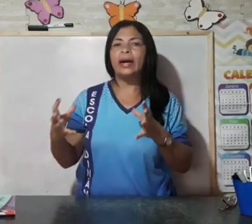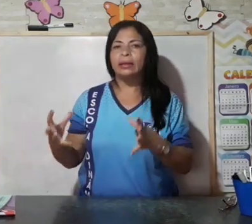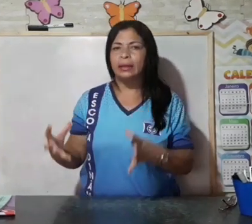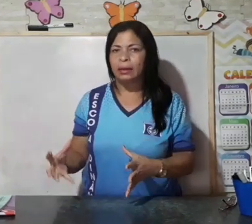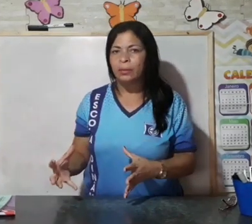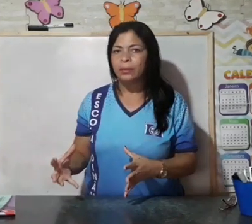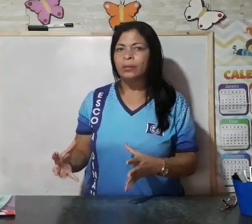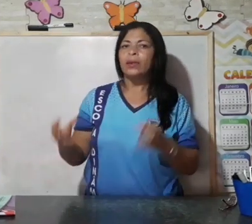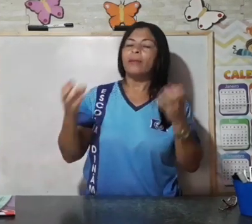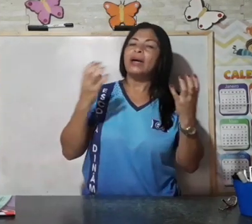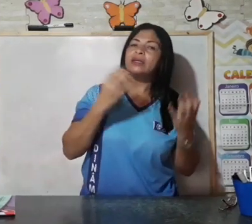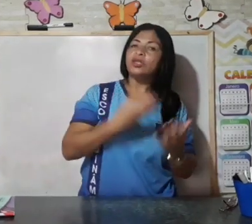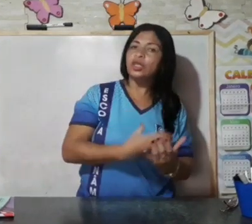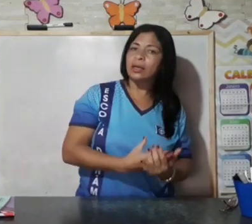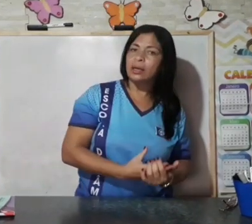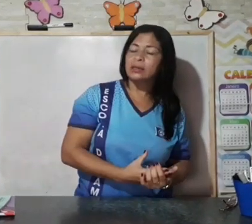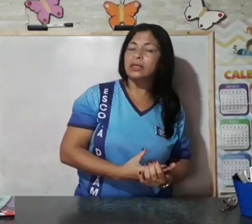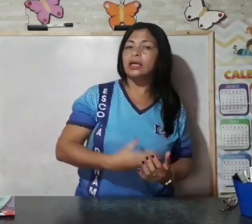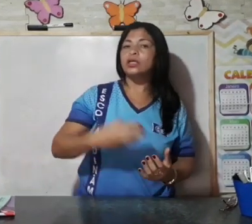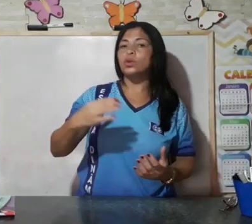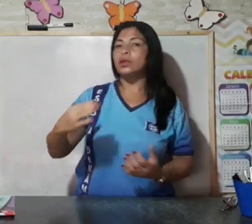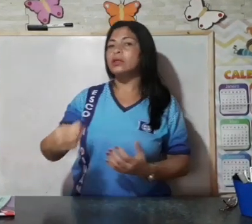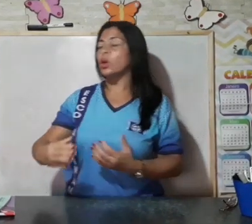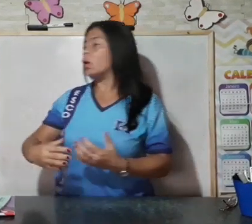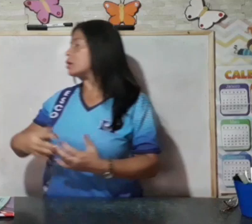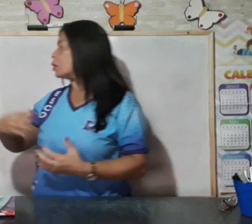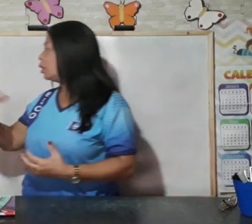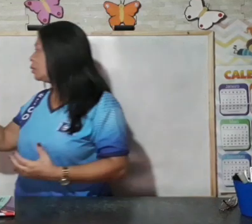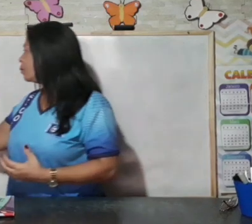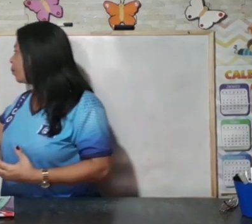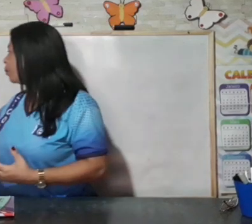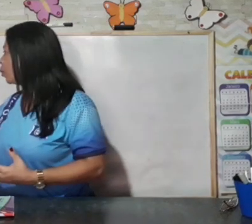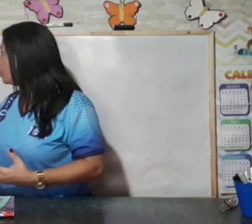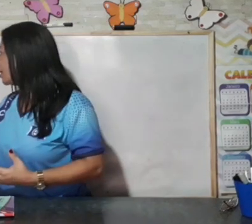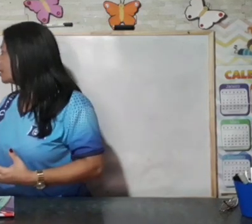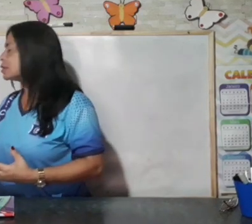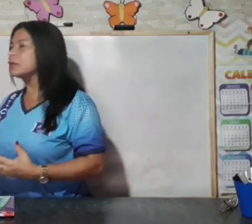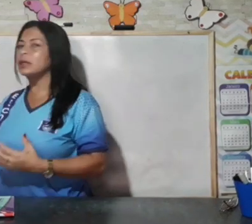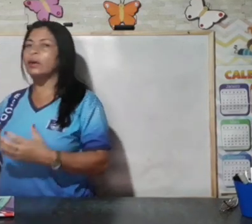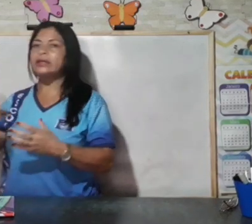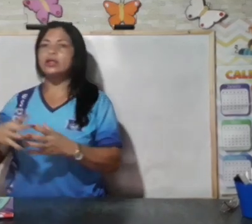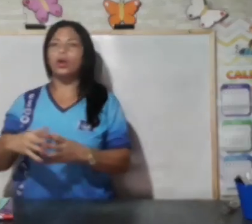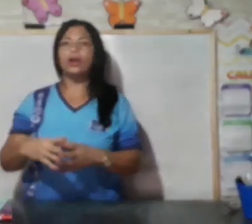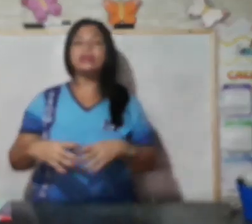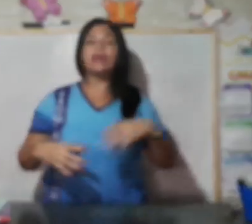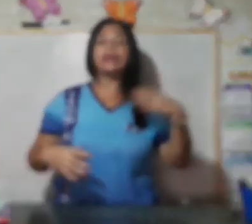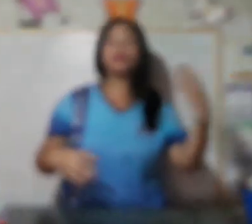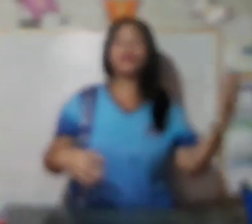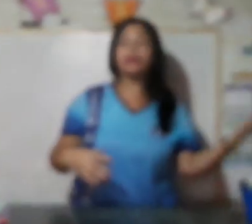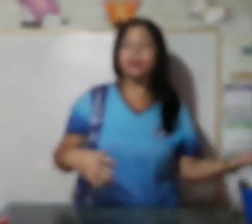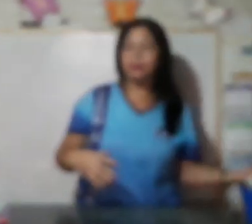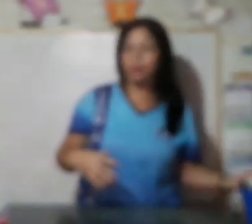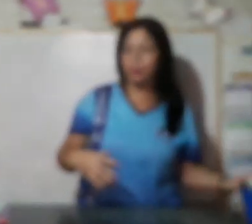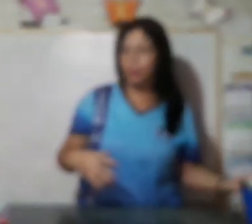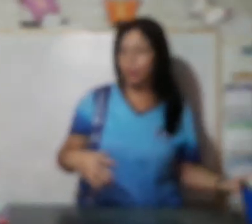privada. Mas existem crianças que estudam em escolas, ó, públicas, que são as escolas gratuitas. Entendeu,